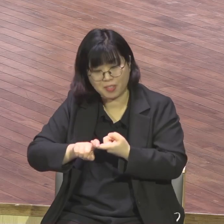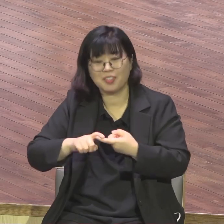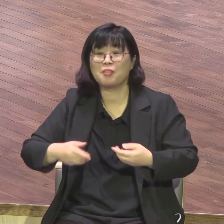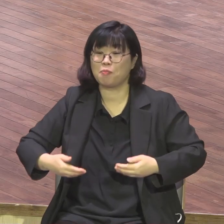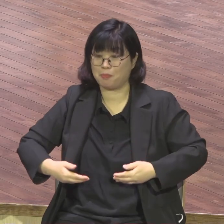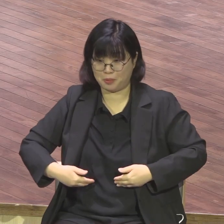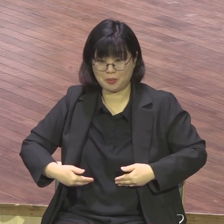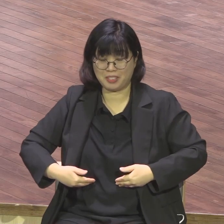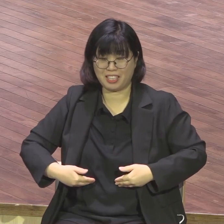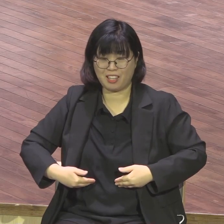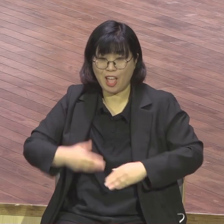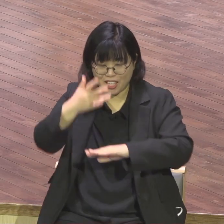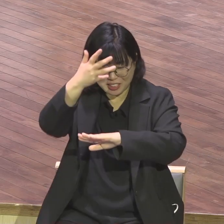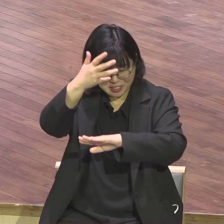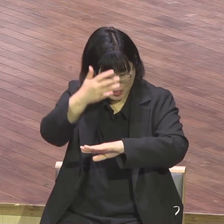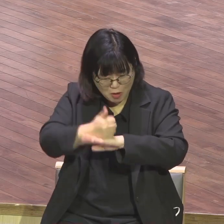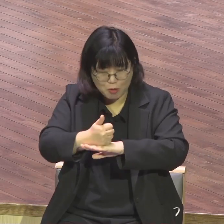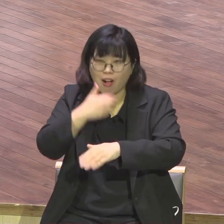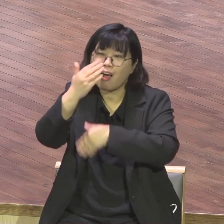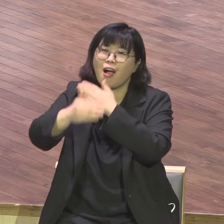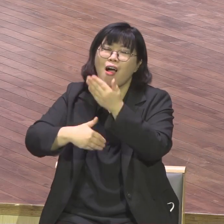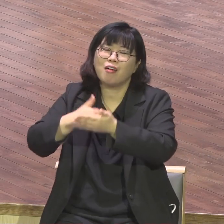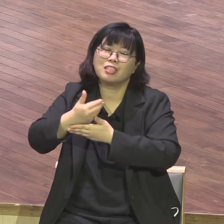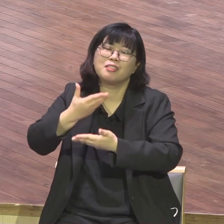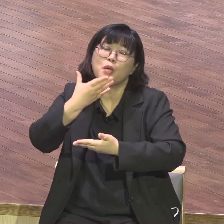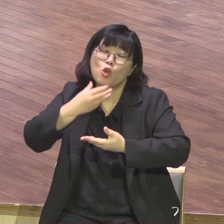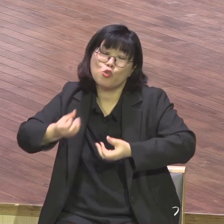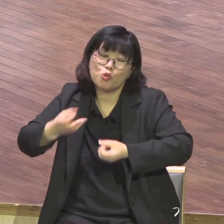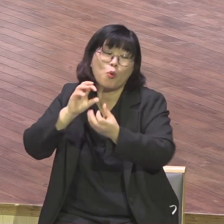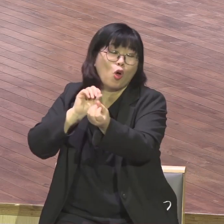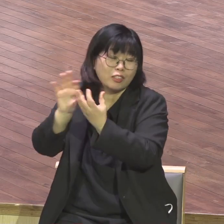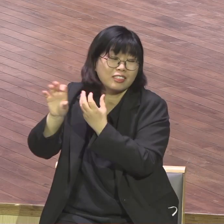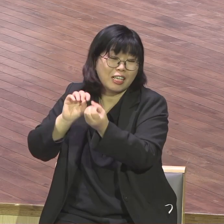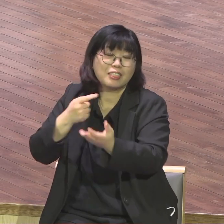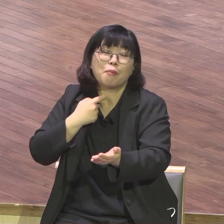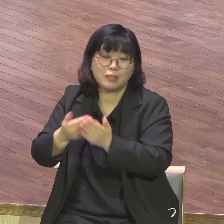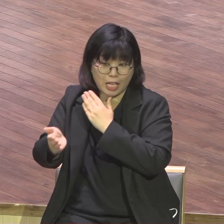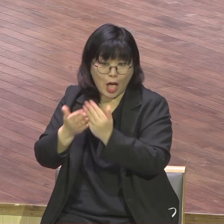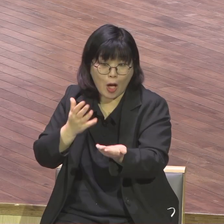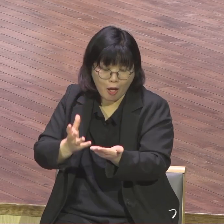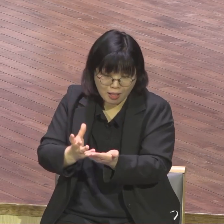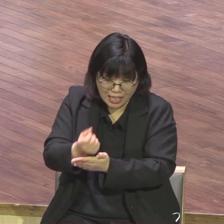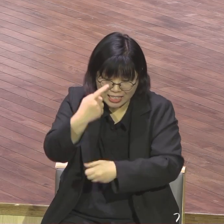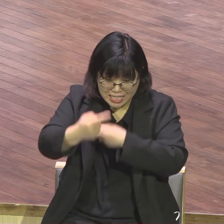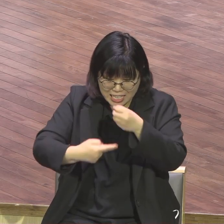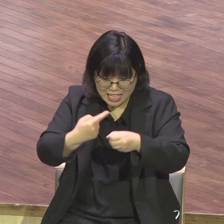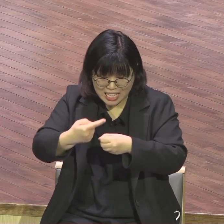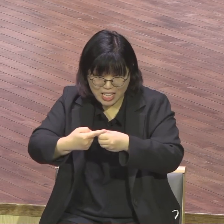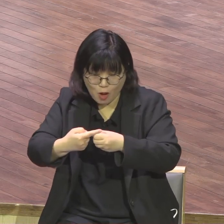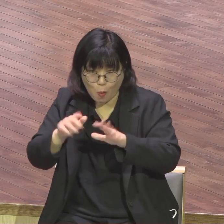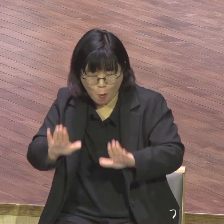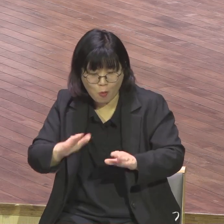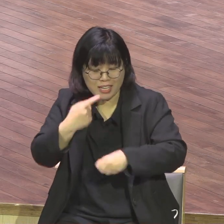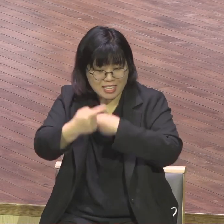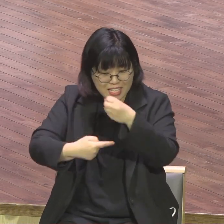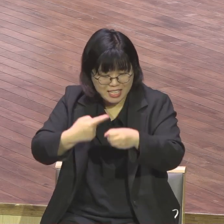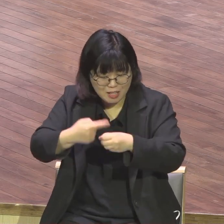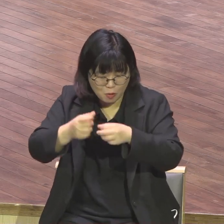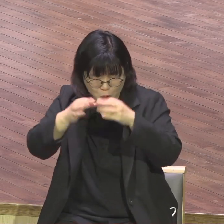받는 한 분도 빠짐없이. 이번 한 해에 큰 축복의 통로 되기를 주님으로